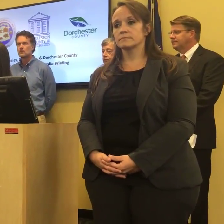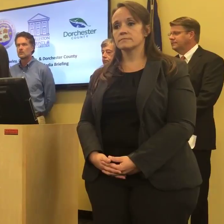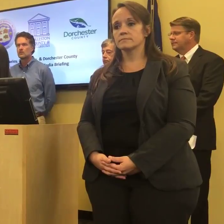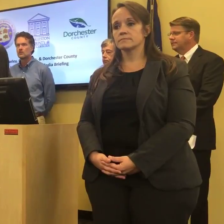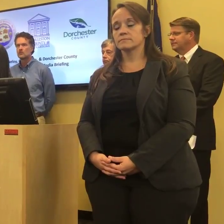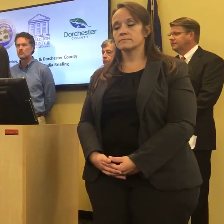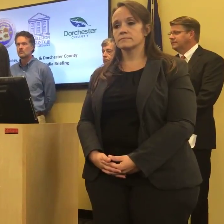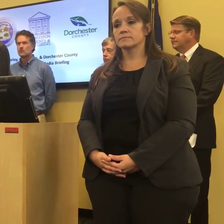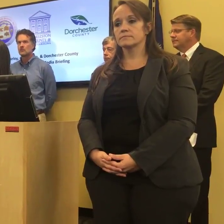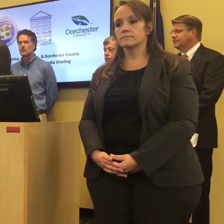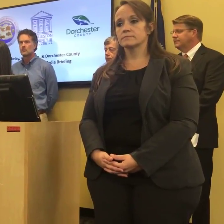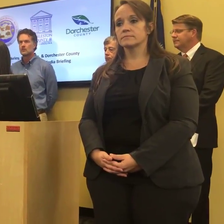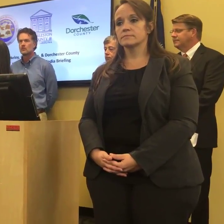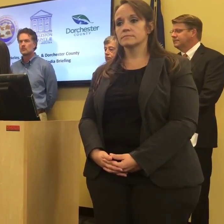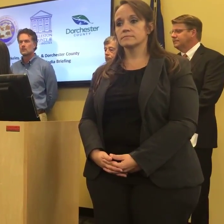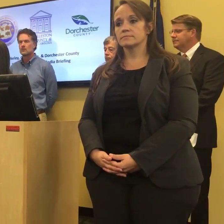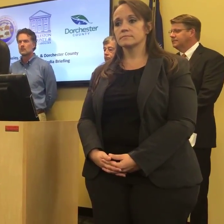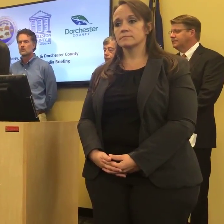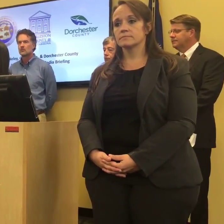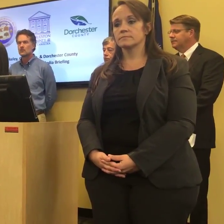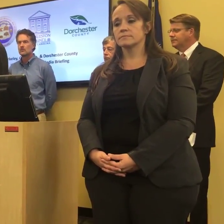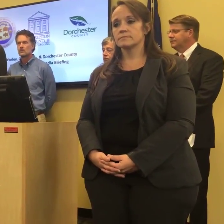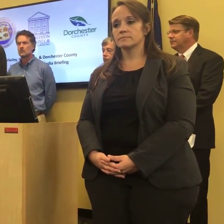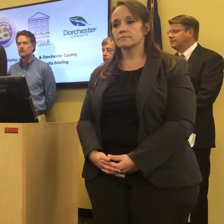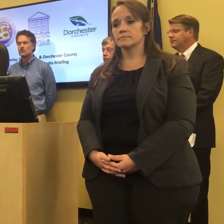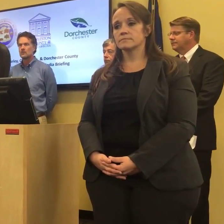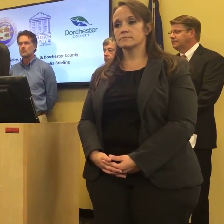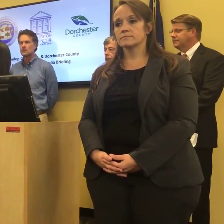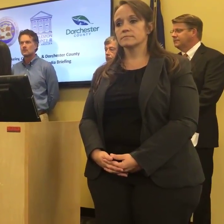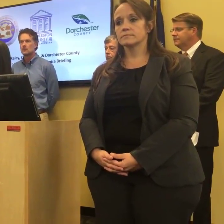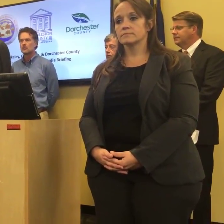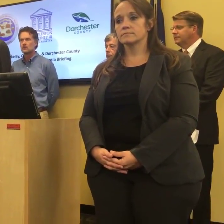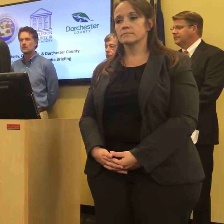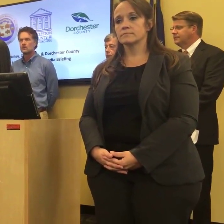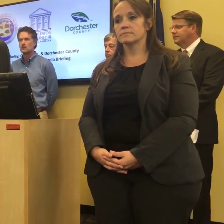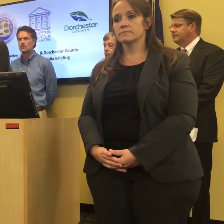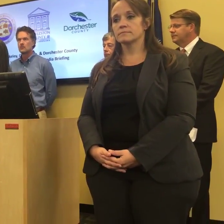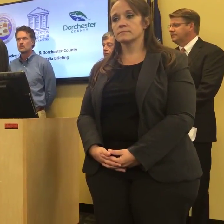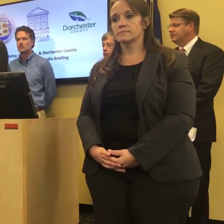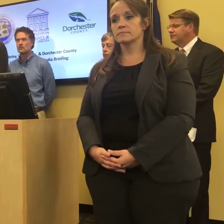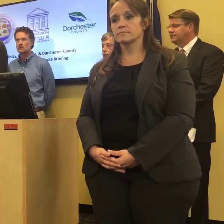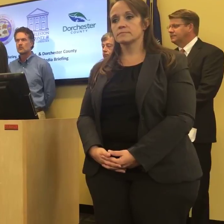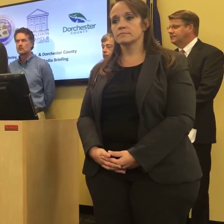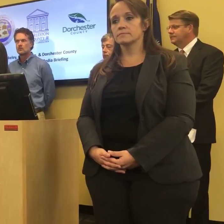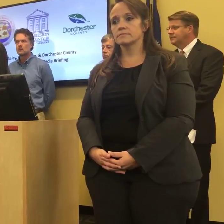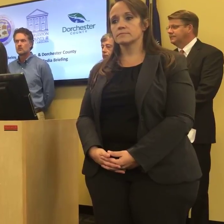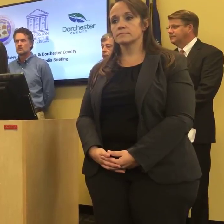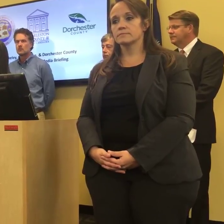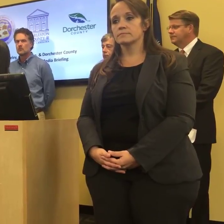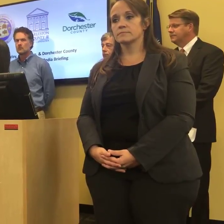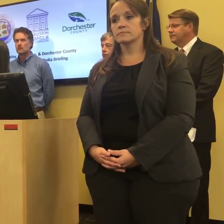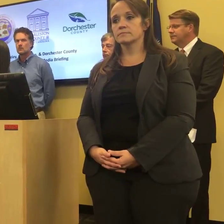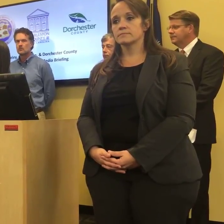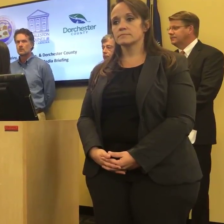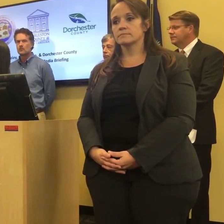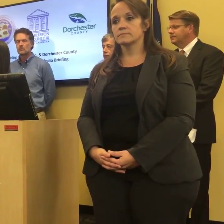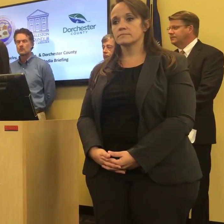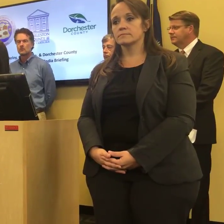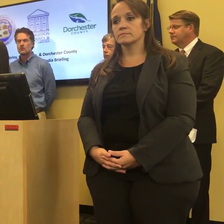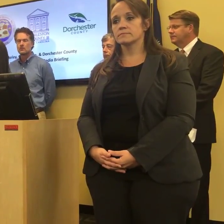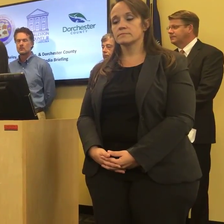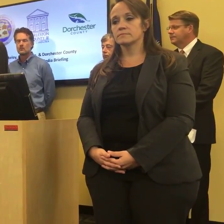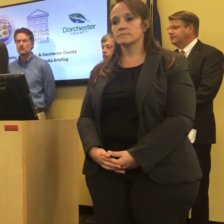de autobús carta. Si usted vive en un área donde no hay parada de autobús, por favor vaya a un punto de recogida con la señalización del